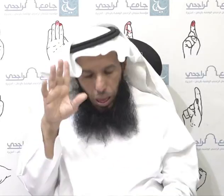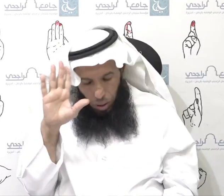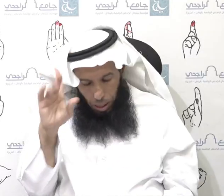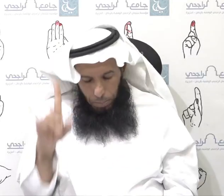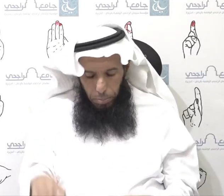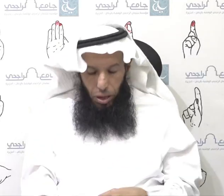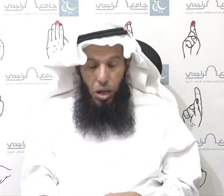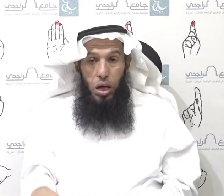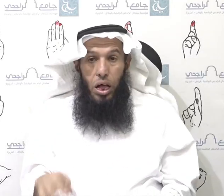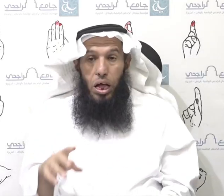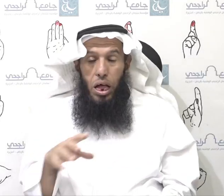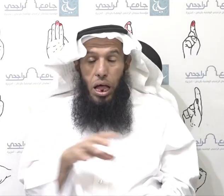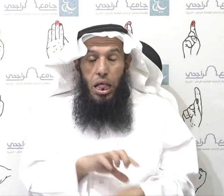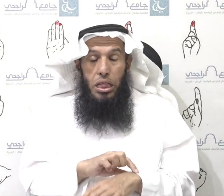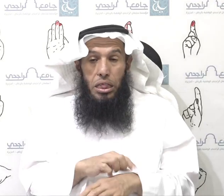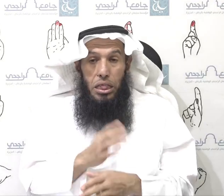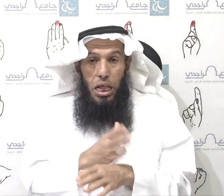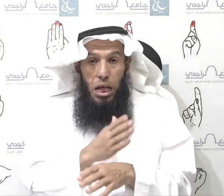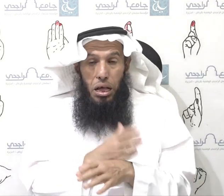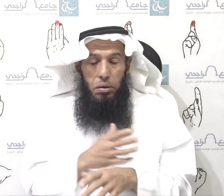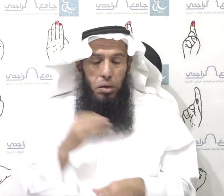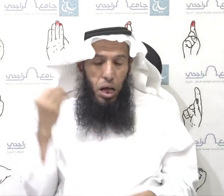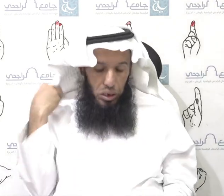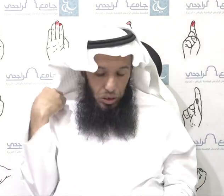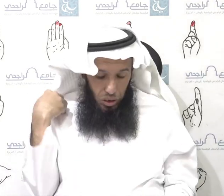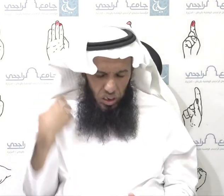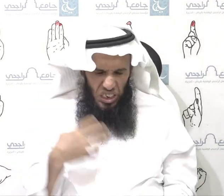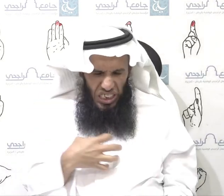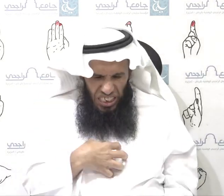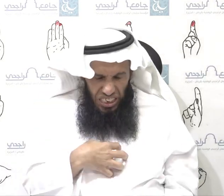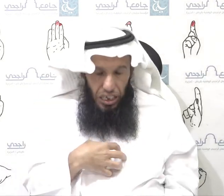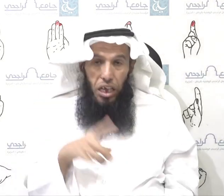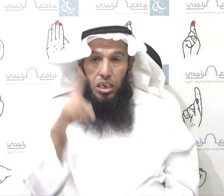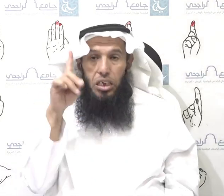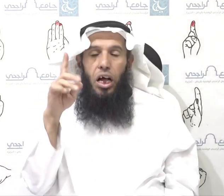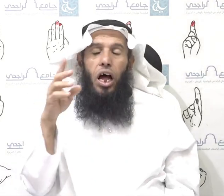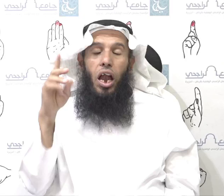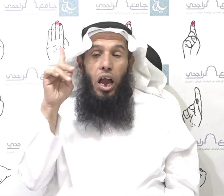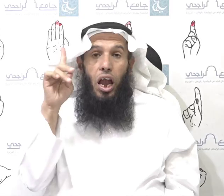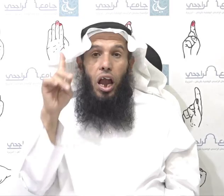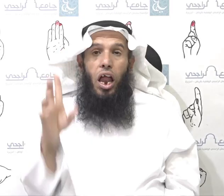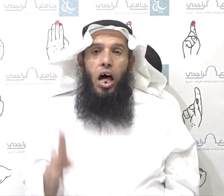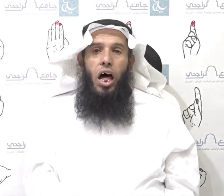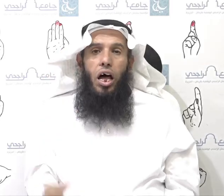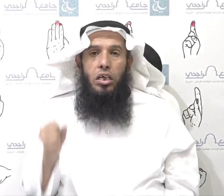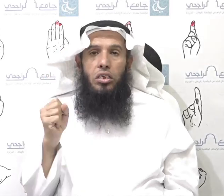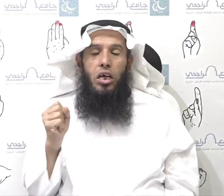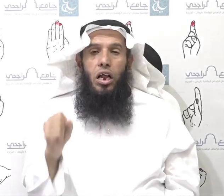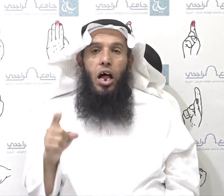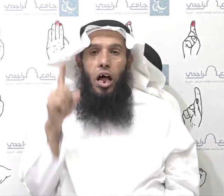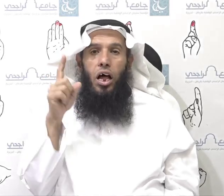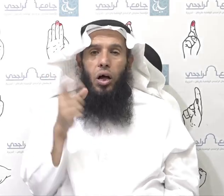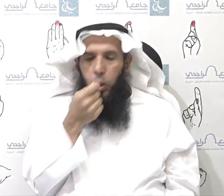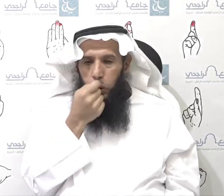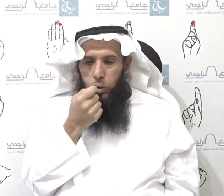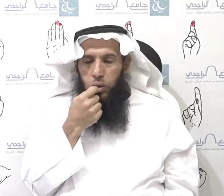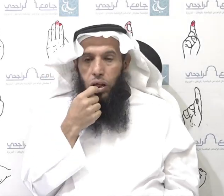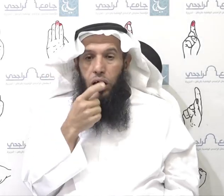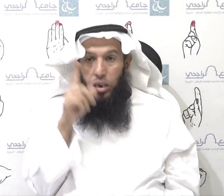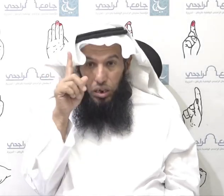الأسقام والآلام من حسنات عند الله جل وعلا. إن الله ليكتب للعبد